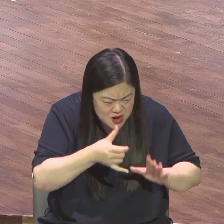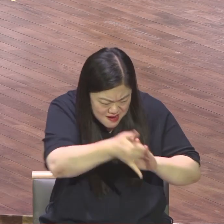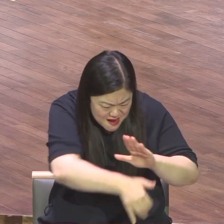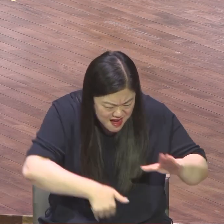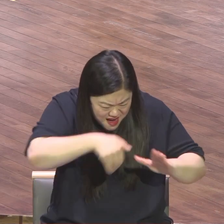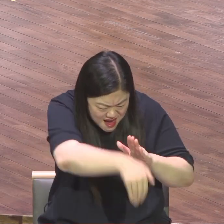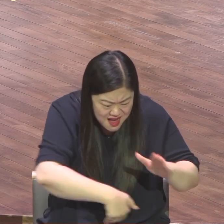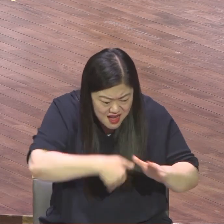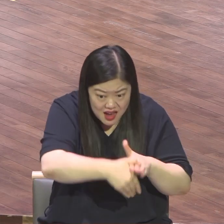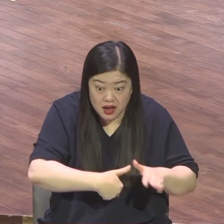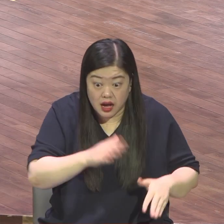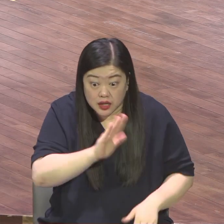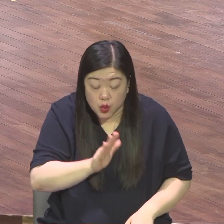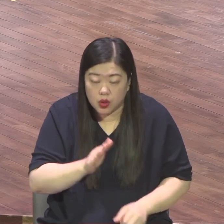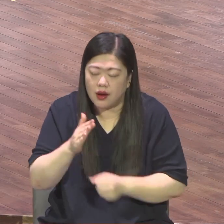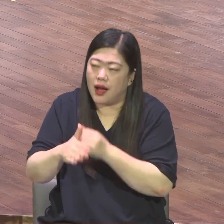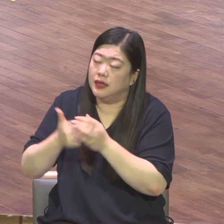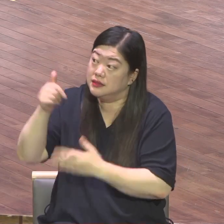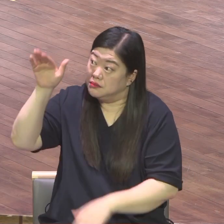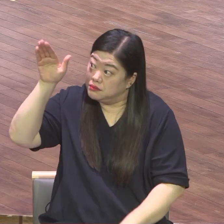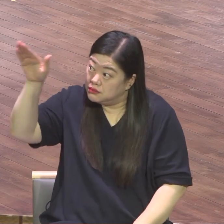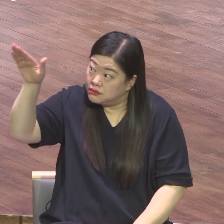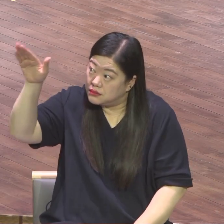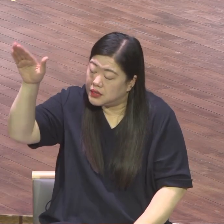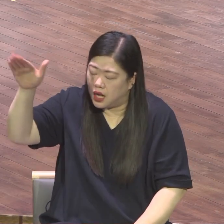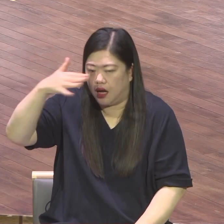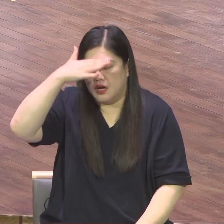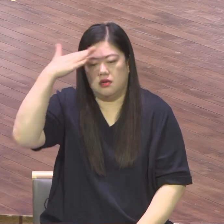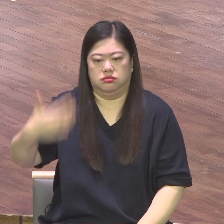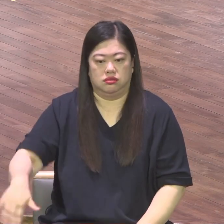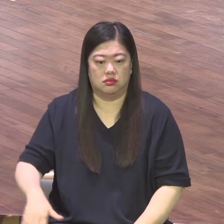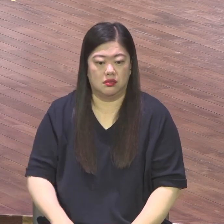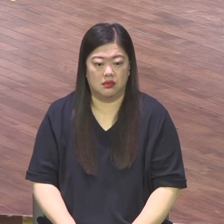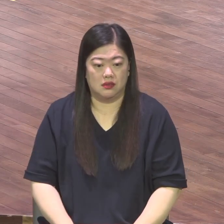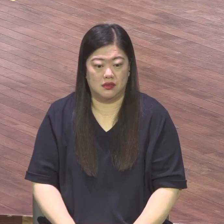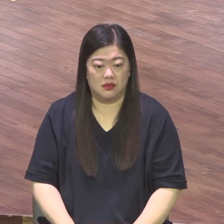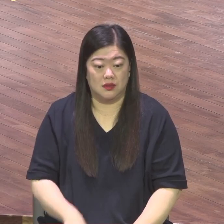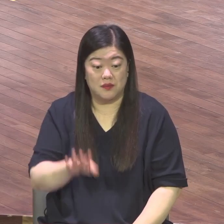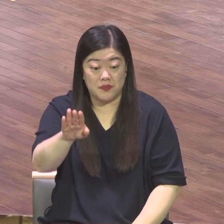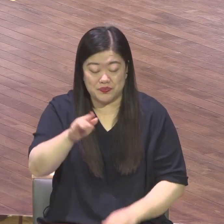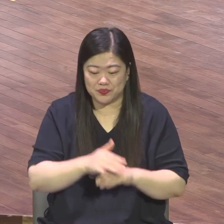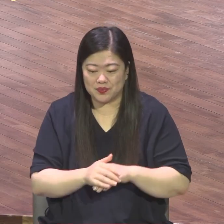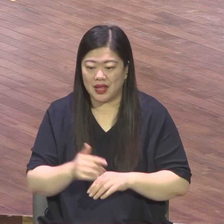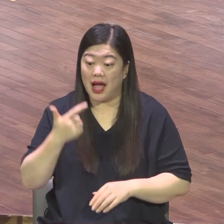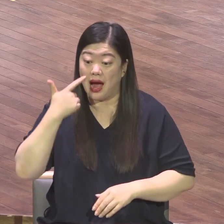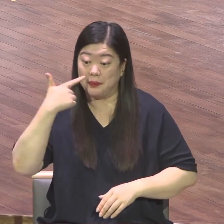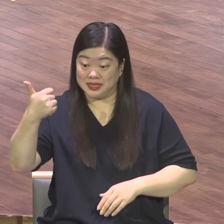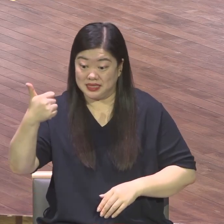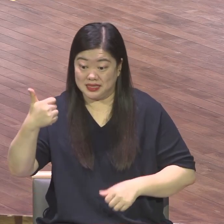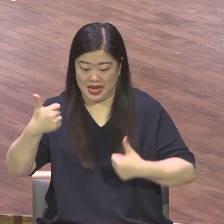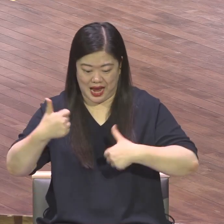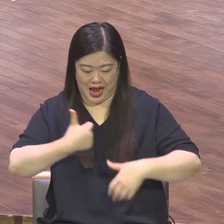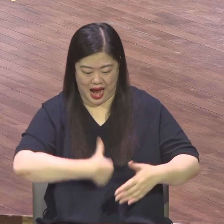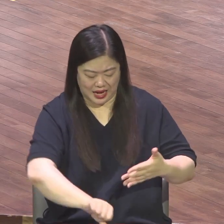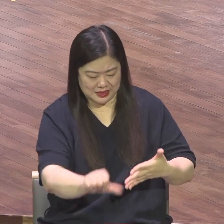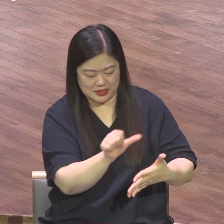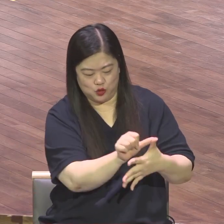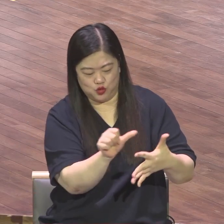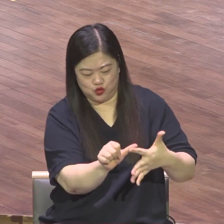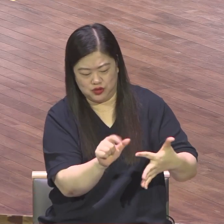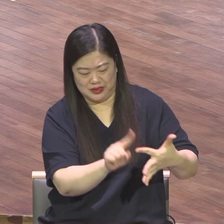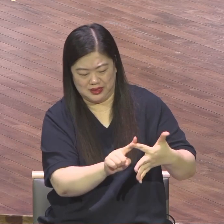하나님께 부르짖었다. 감사한 것은요, 마치 당자를 받아들인 아버지처럼 택한 백성을 부르짖음에